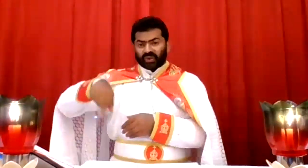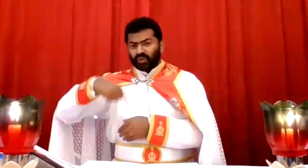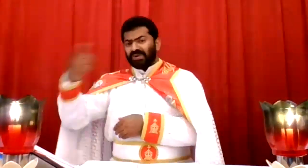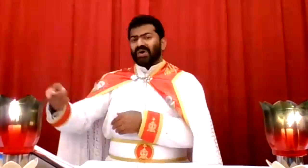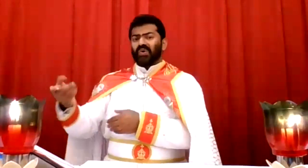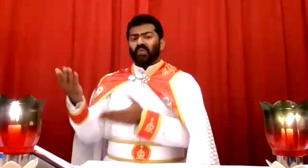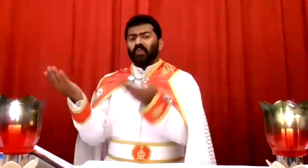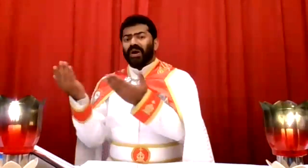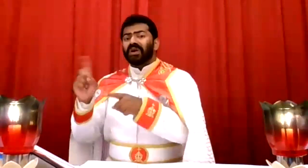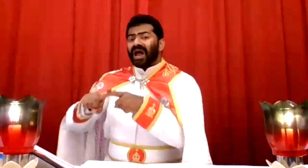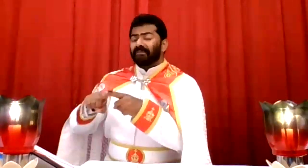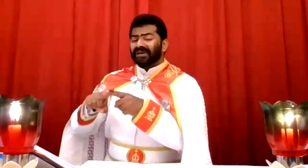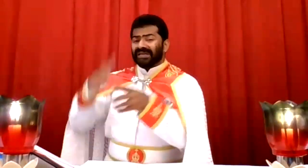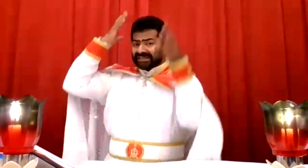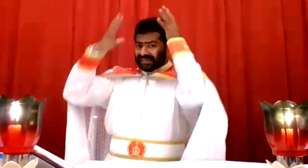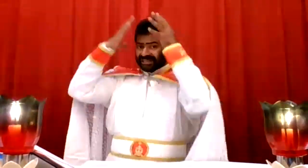to